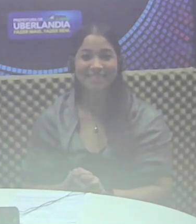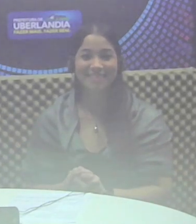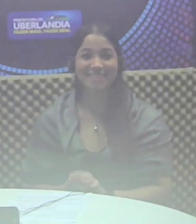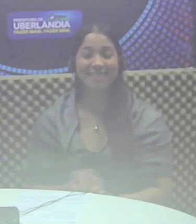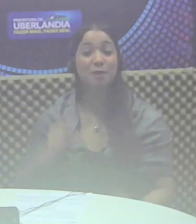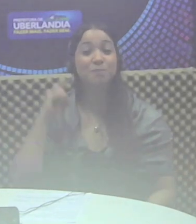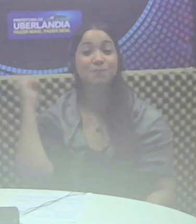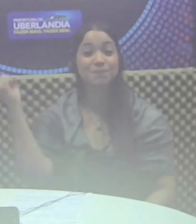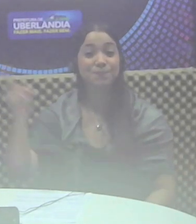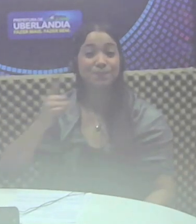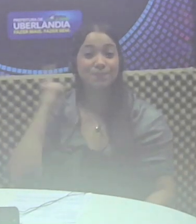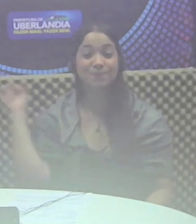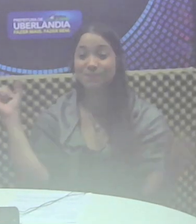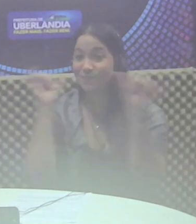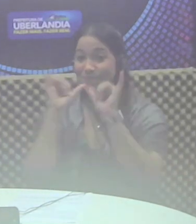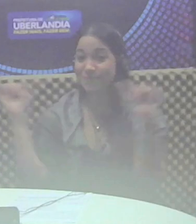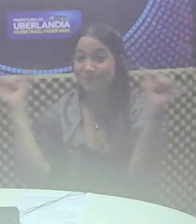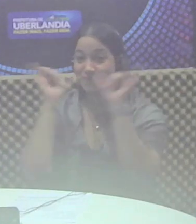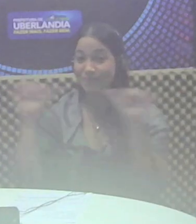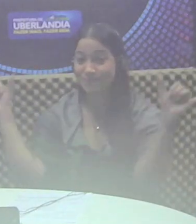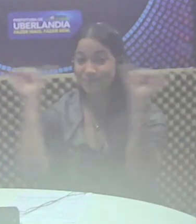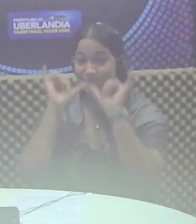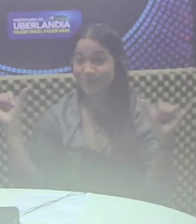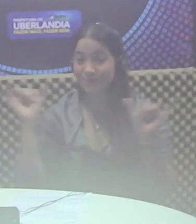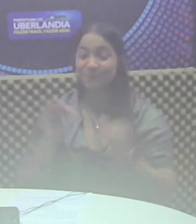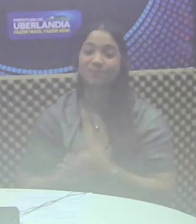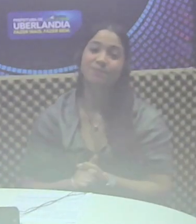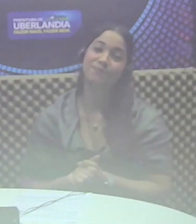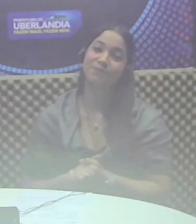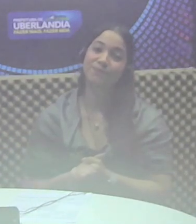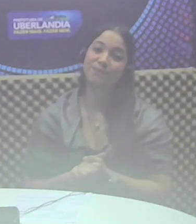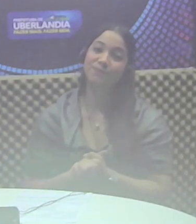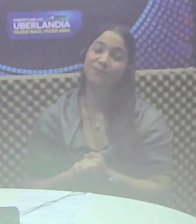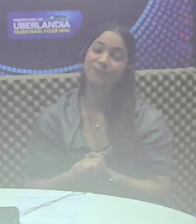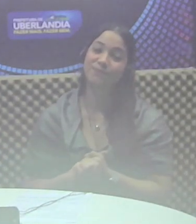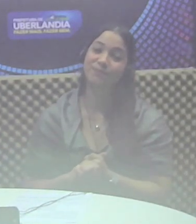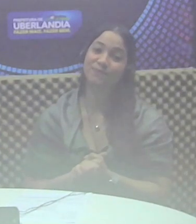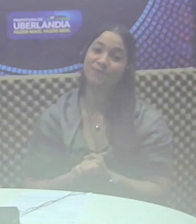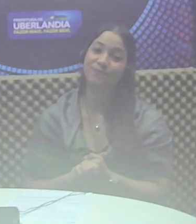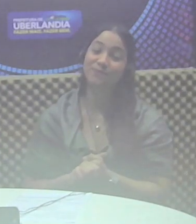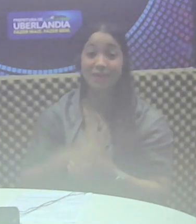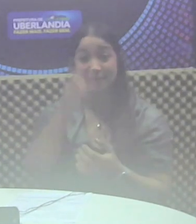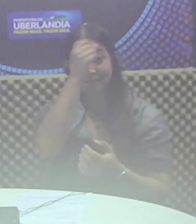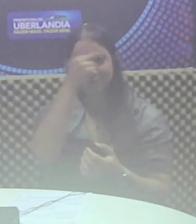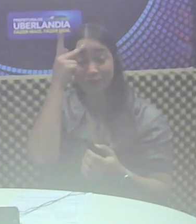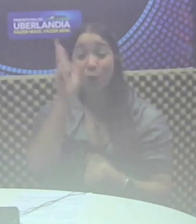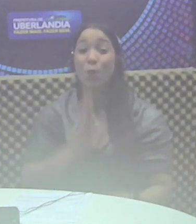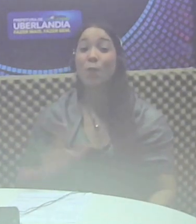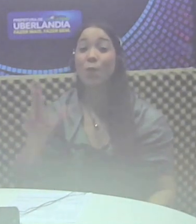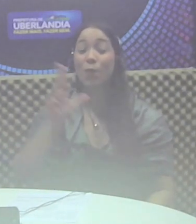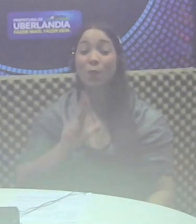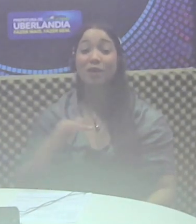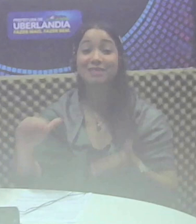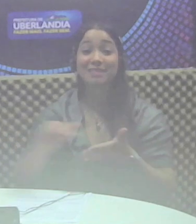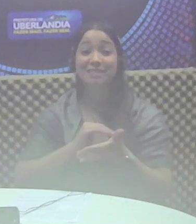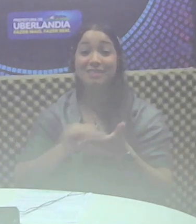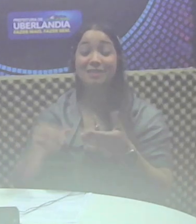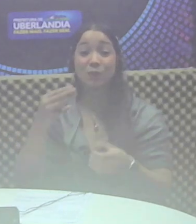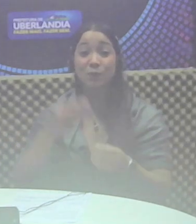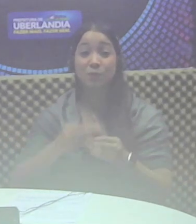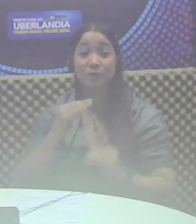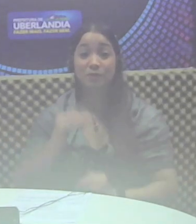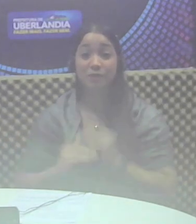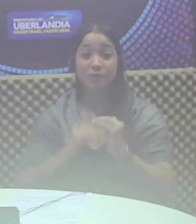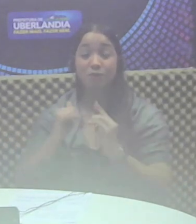811 Gir de notí a Prefeitura de Uberlândia por meio da sec Municipal de